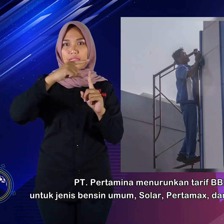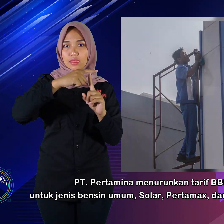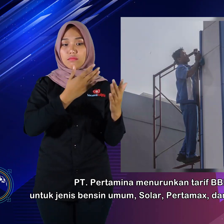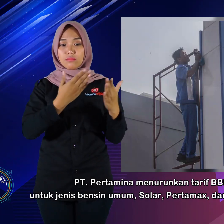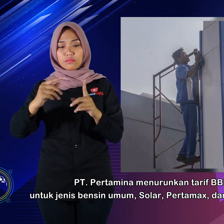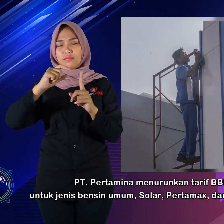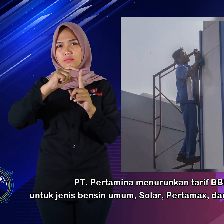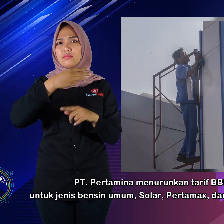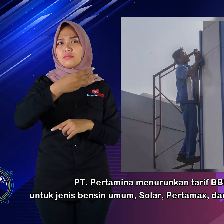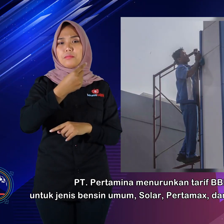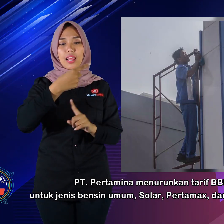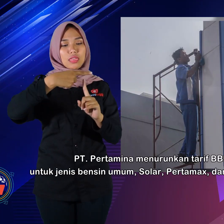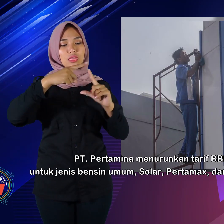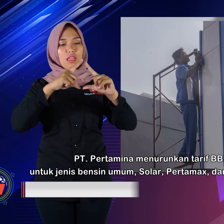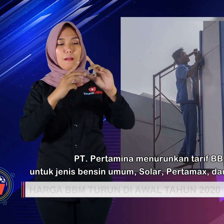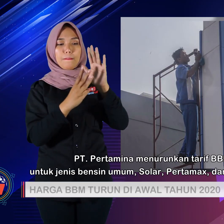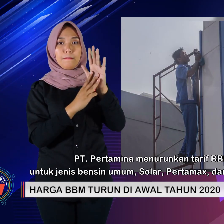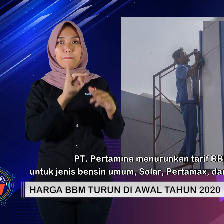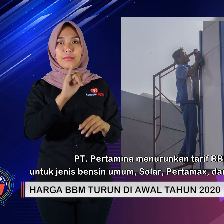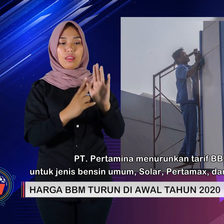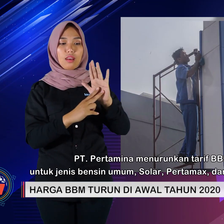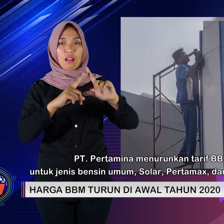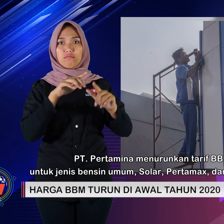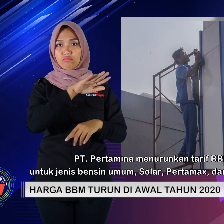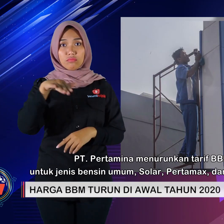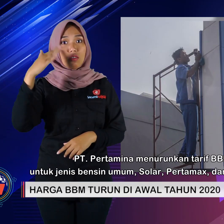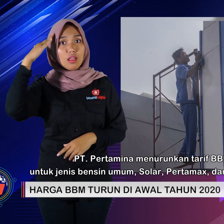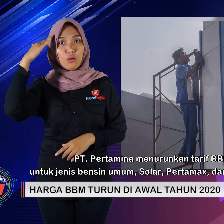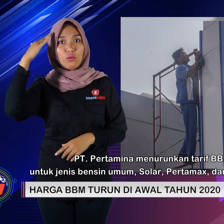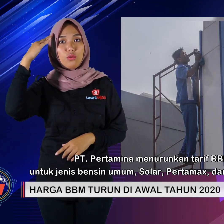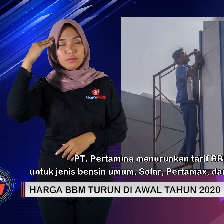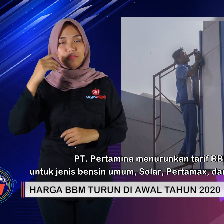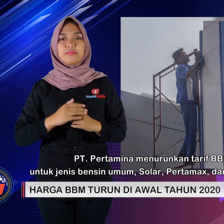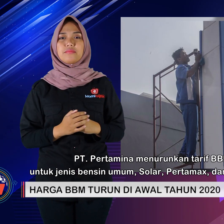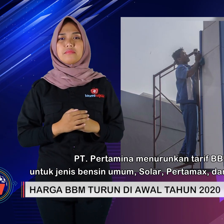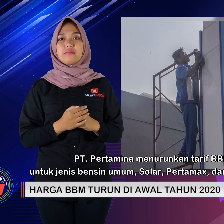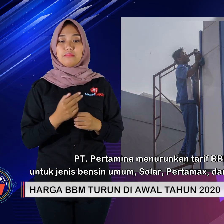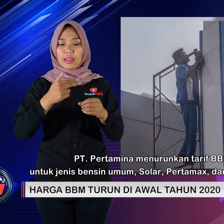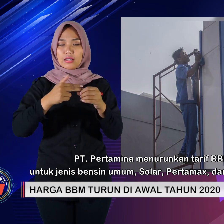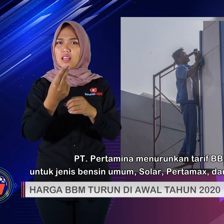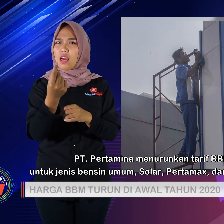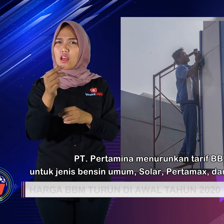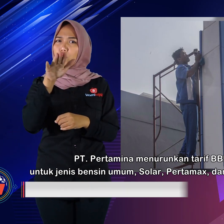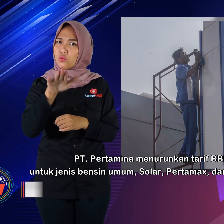PT Pertamina menurunkan tarif BBM untuk jenis bensin umum,